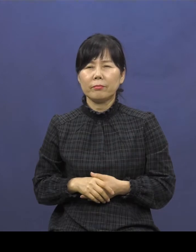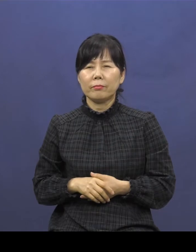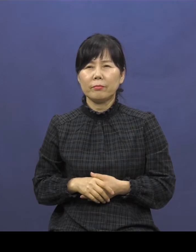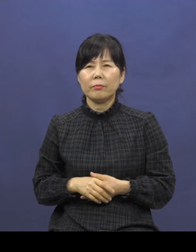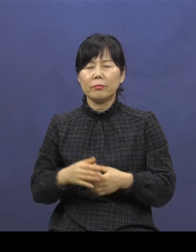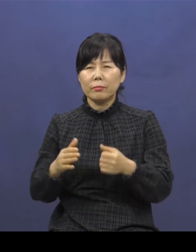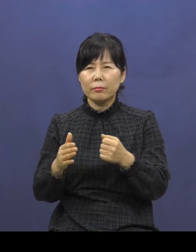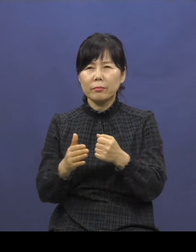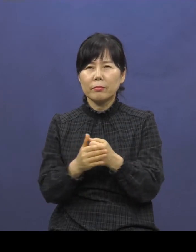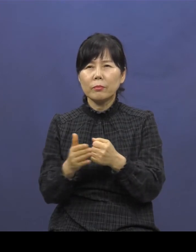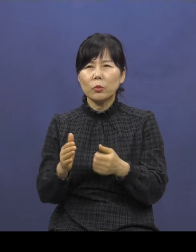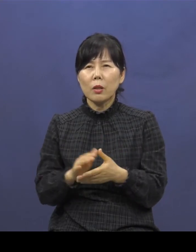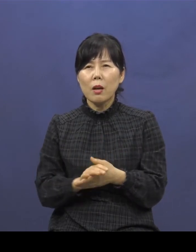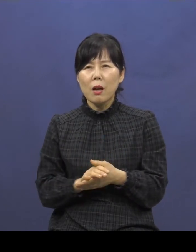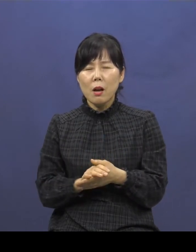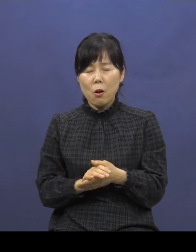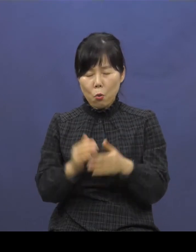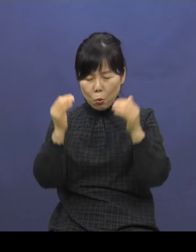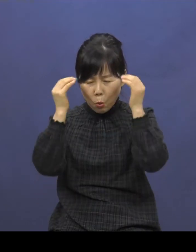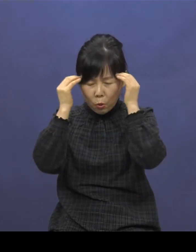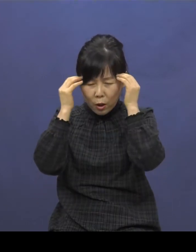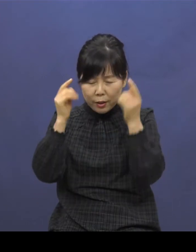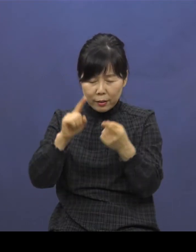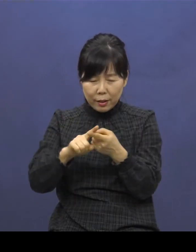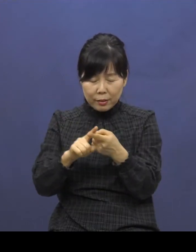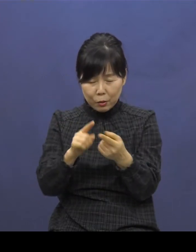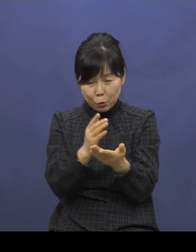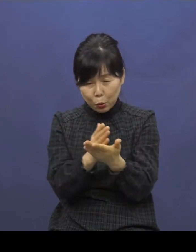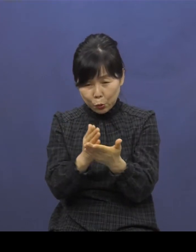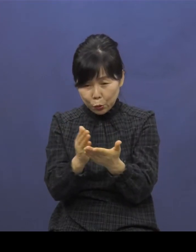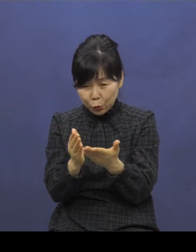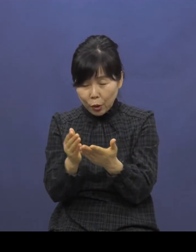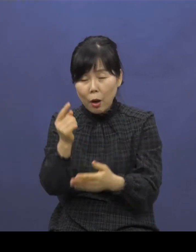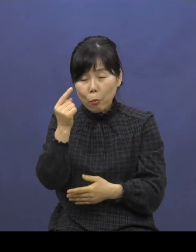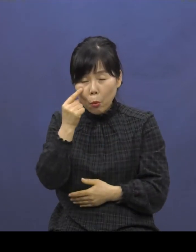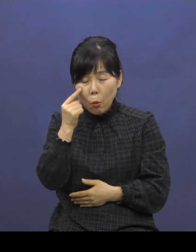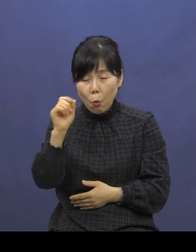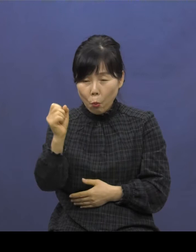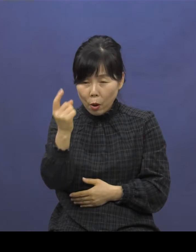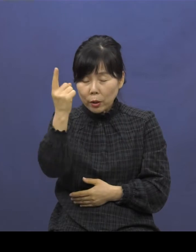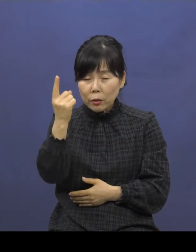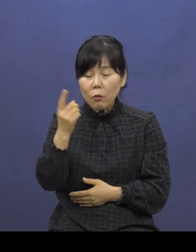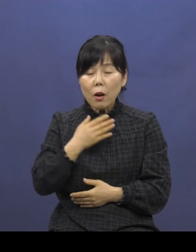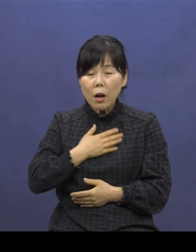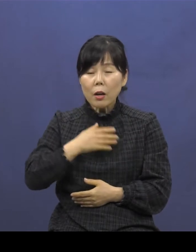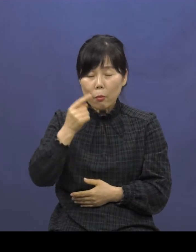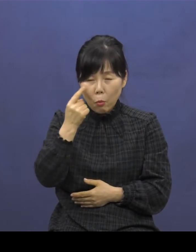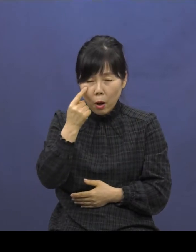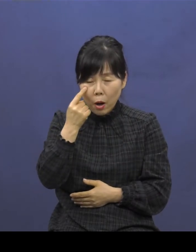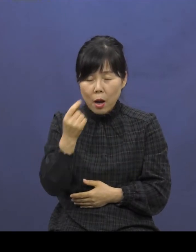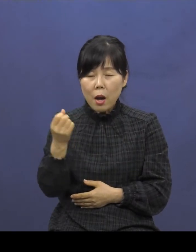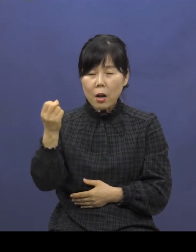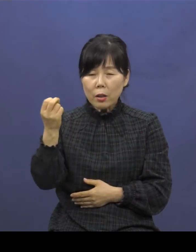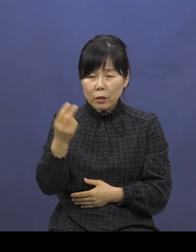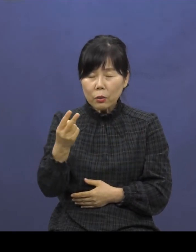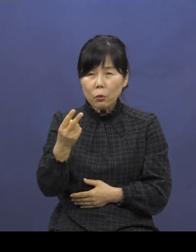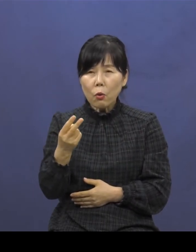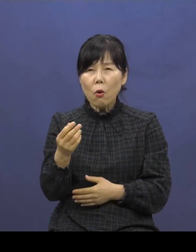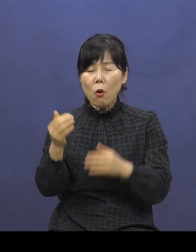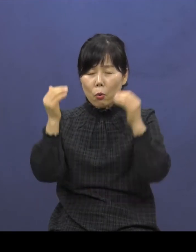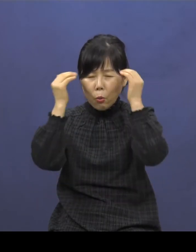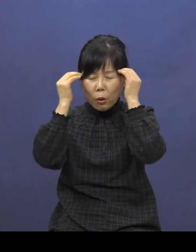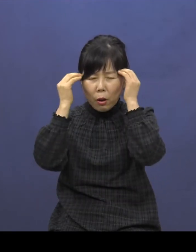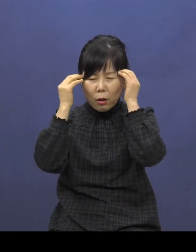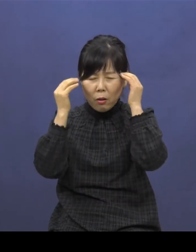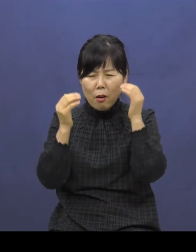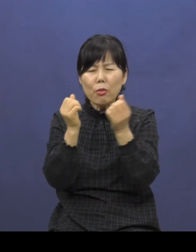자, 이런 식으로 말이죠, 고난에 대해서 우리가 지금 나눠봤습니다. 자, 그런데 사실 이렇게만 나눌 수 있는 게 아니죠. 고난은